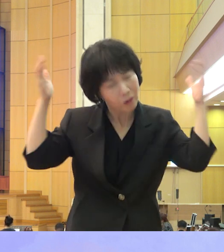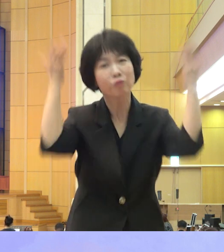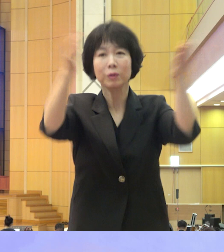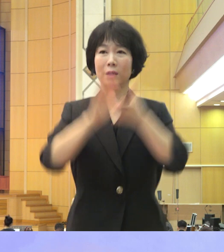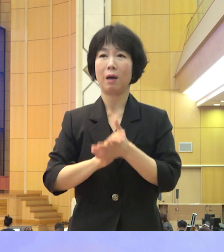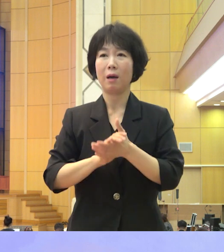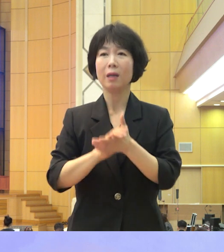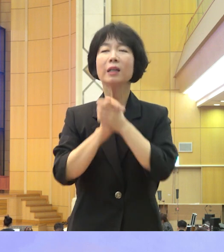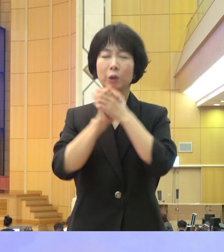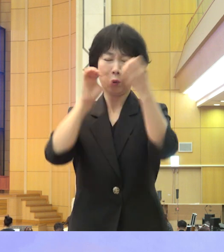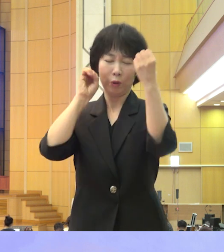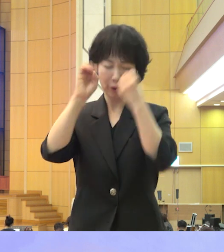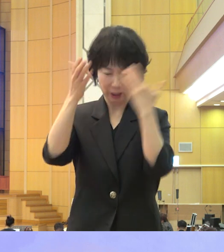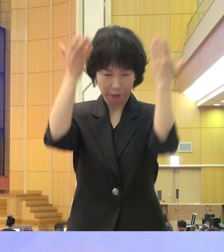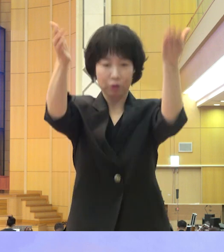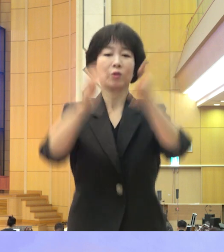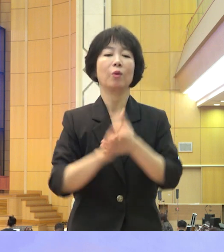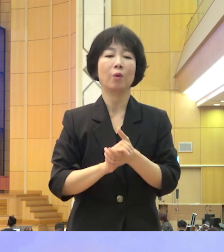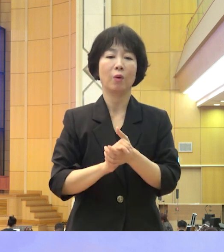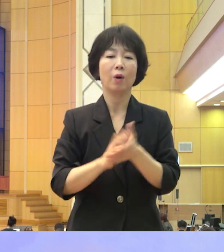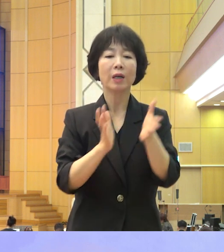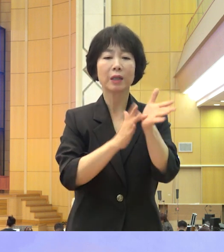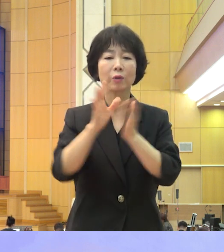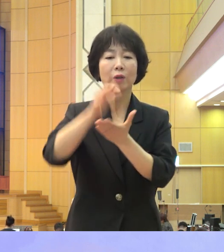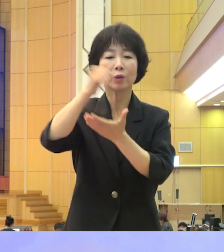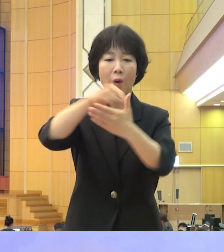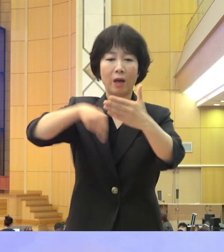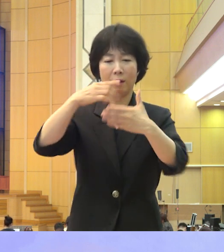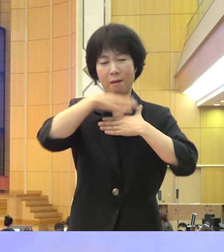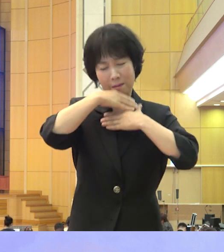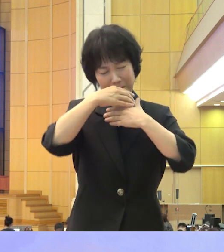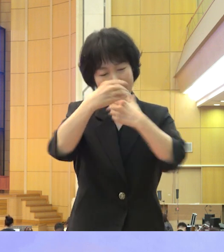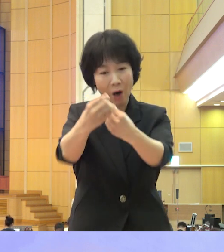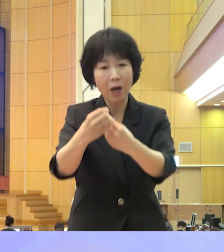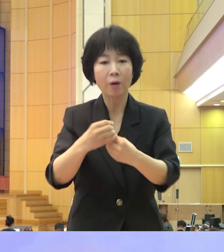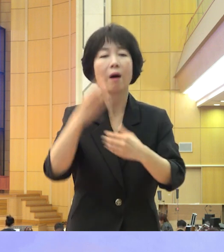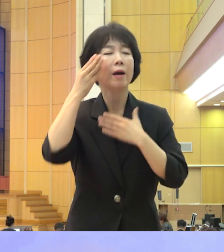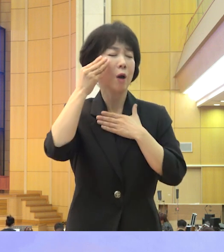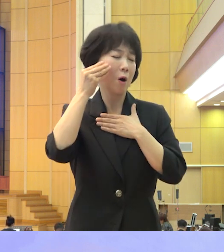기도한 사람은 다 응답받게 하시고, 예수 그리스도 안에서 평안하고